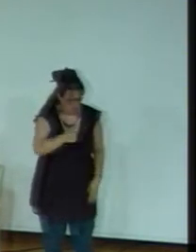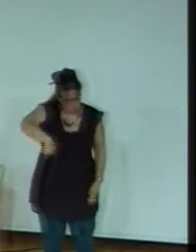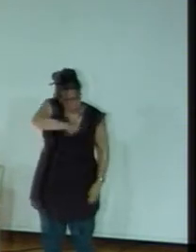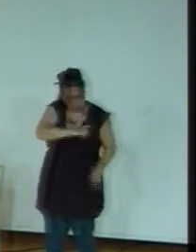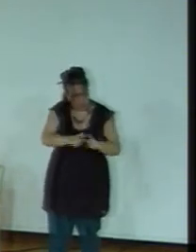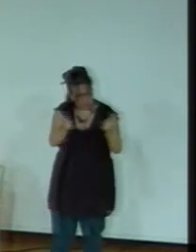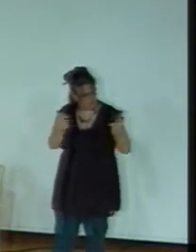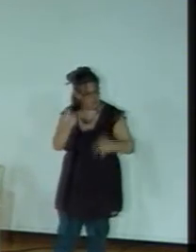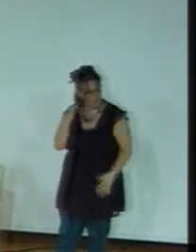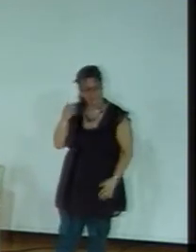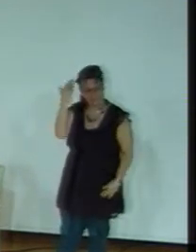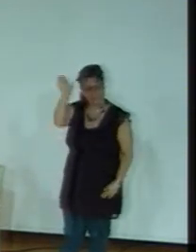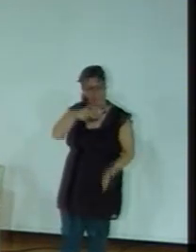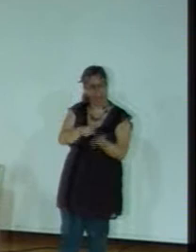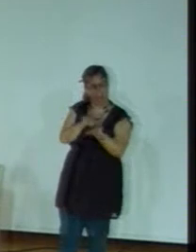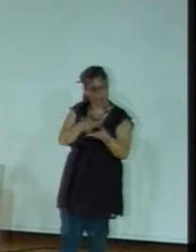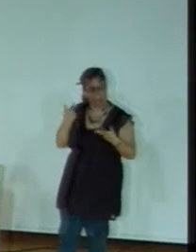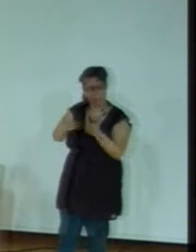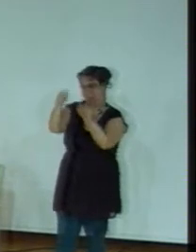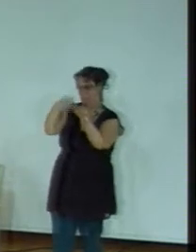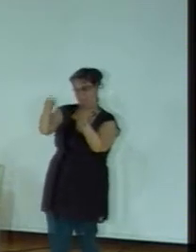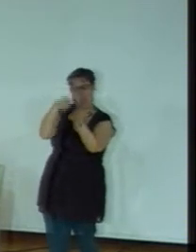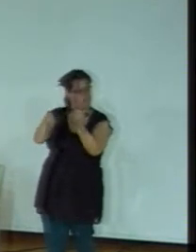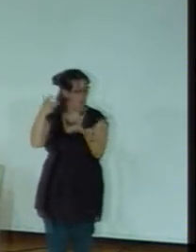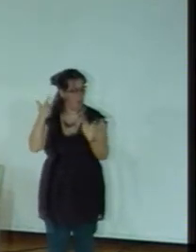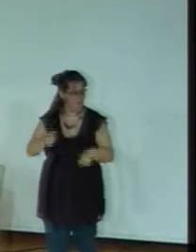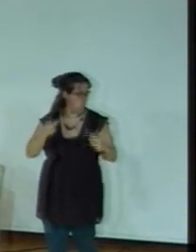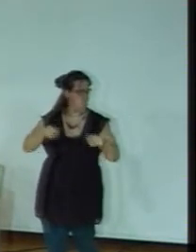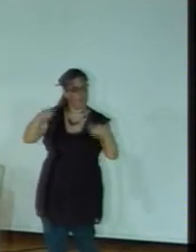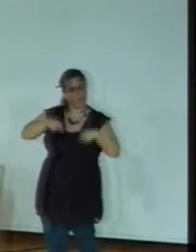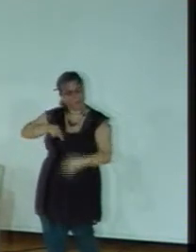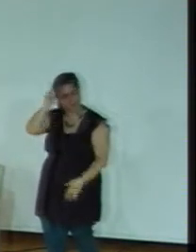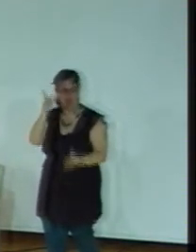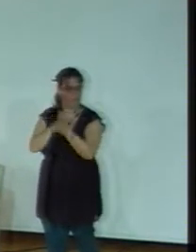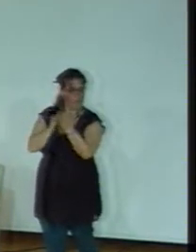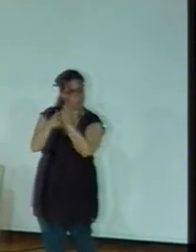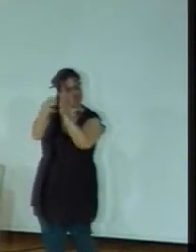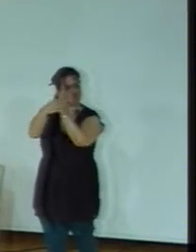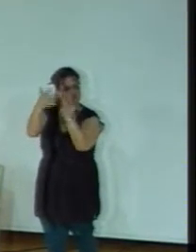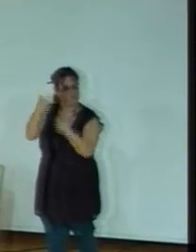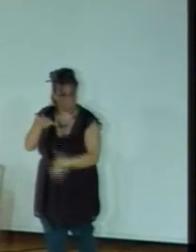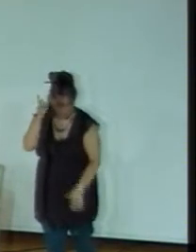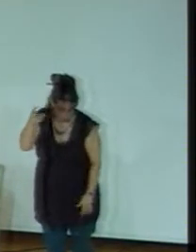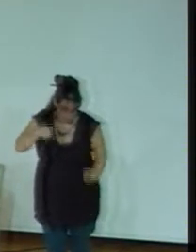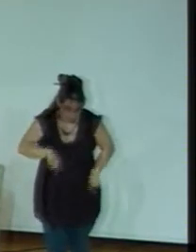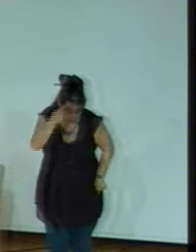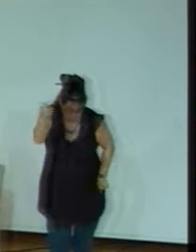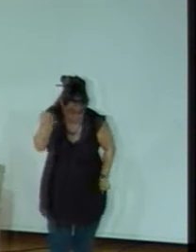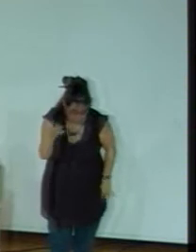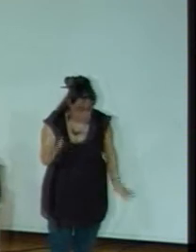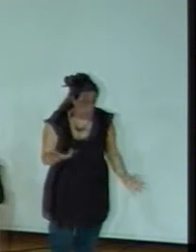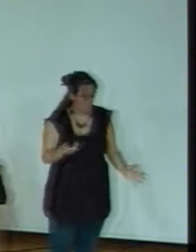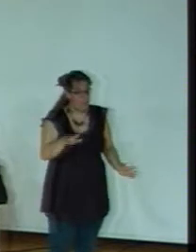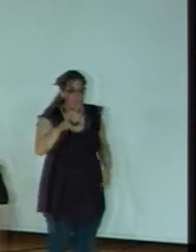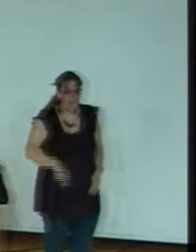françaises à nous, elles, c'est bien connu, elles adorent payer des impôts, elles voudraient en payer plus. Donc tout cela sont des méchants, mais en fait les ministres sont très